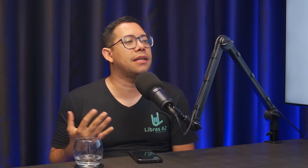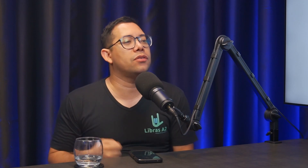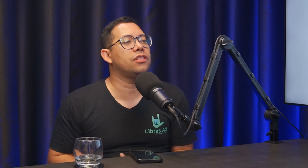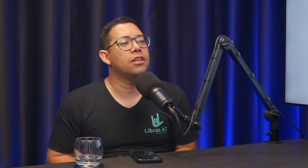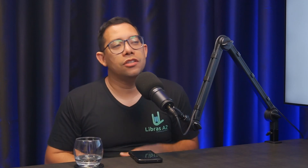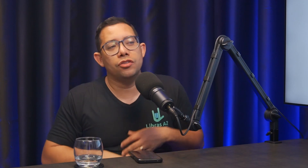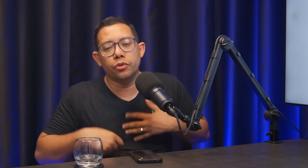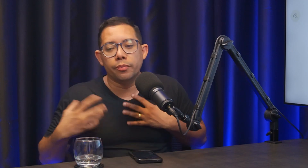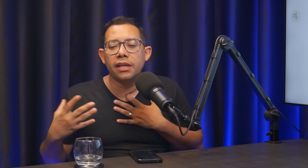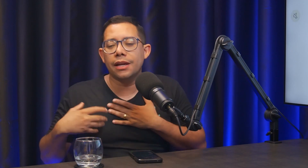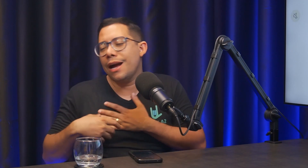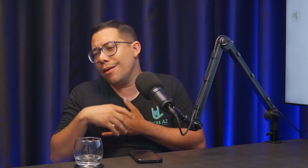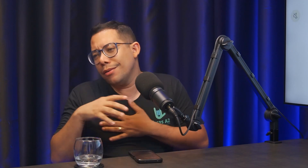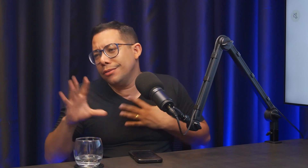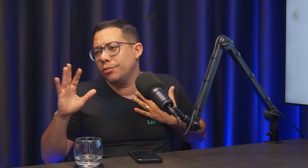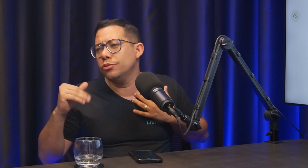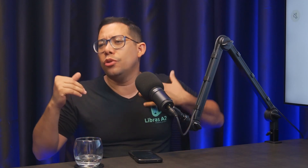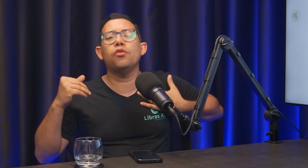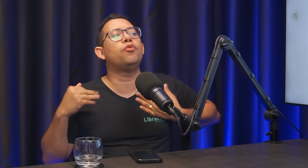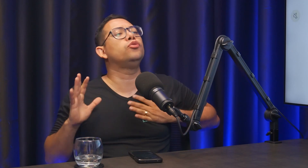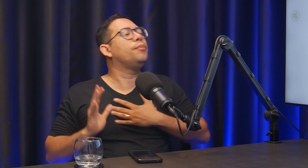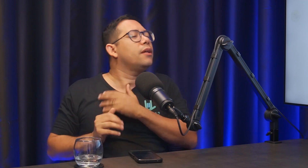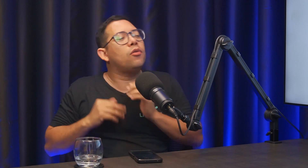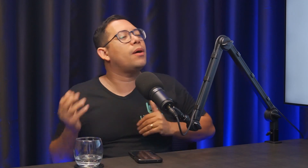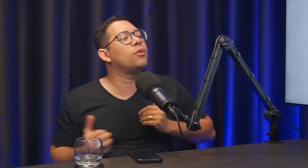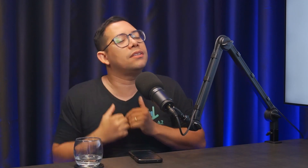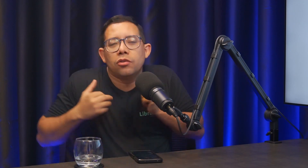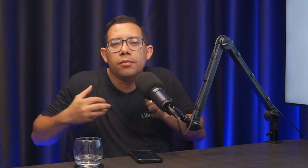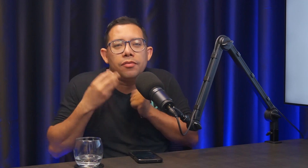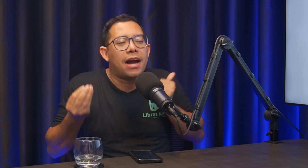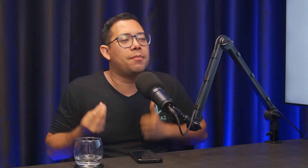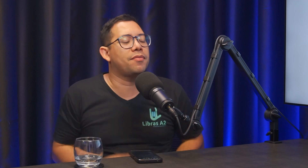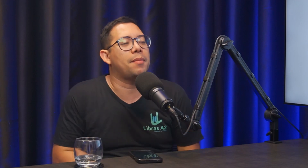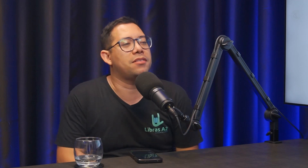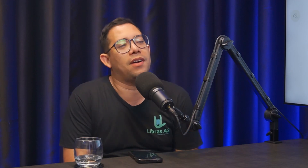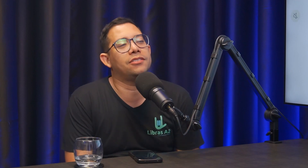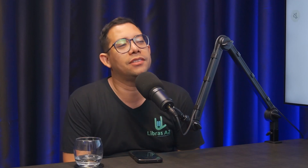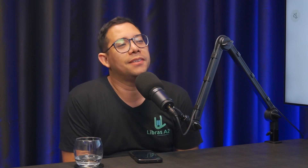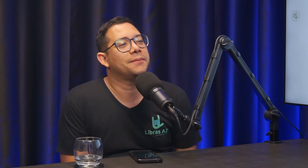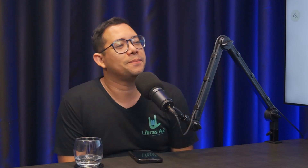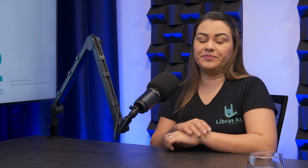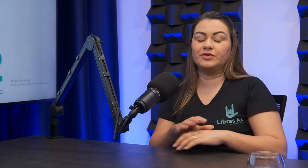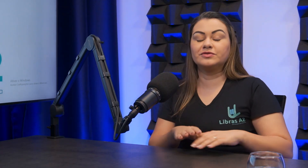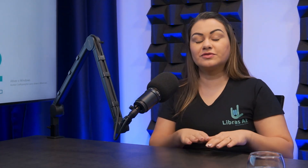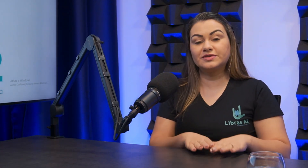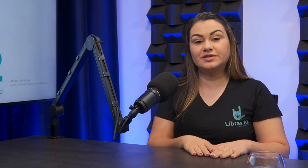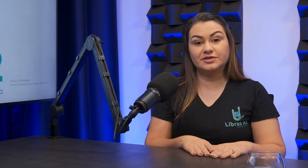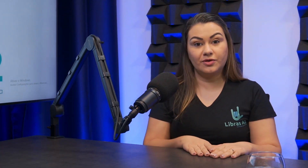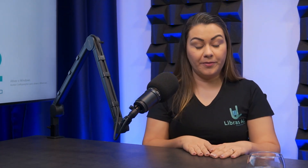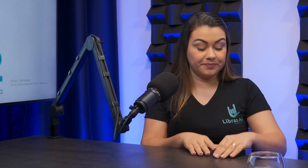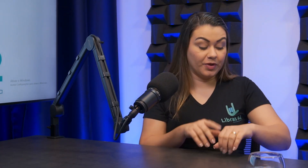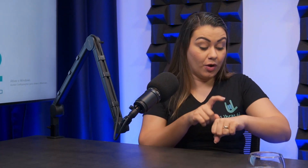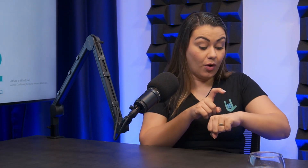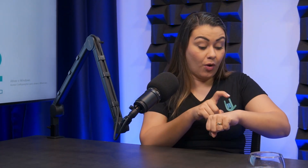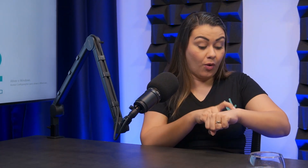de dormir? Ah, eu tô com sono, eu vou dormir, alguma coisa assim. Como que faz pra ficar mais fácil? Ó, então nós vamos fazer assim, ó.